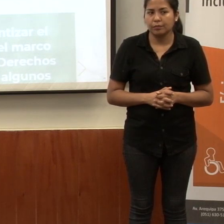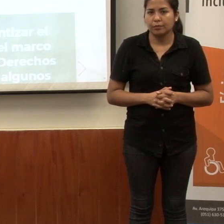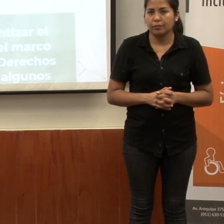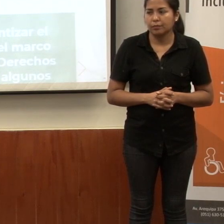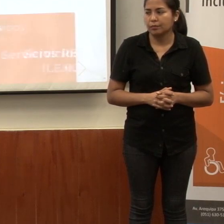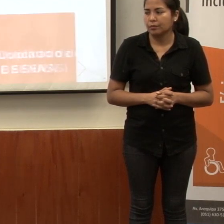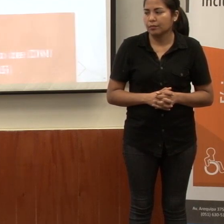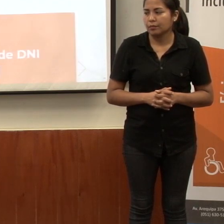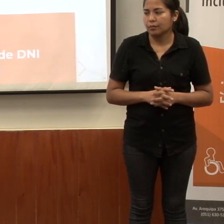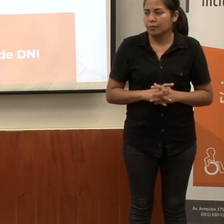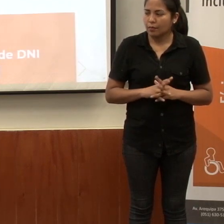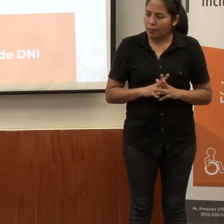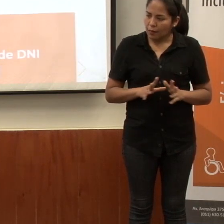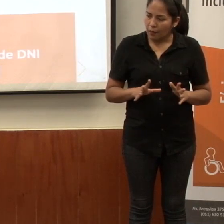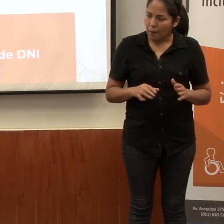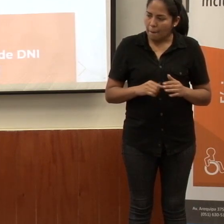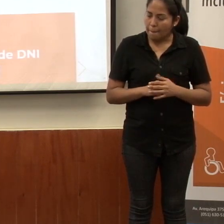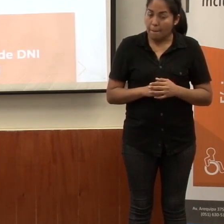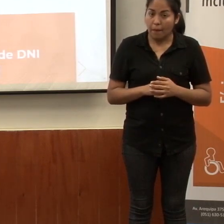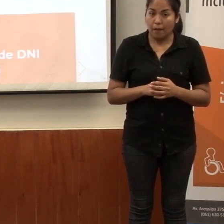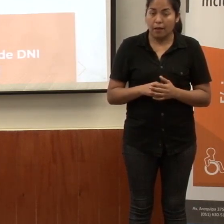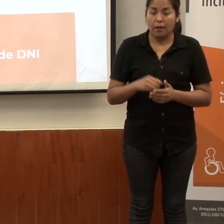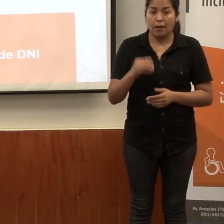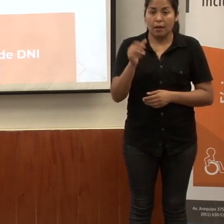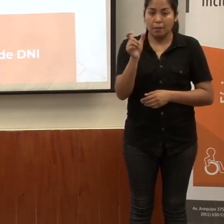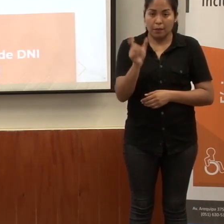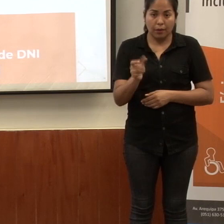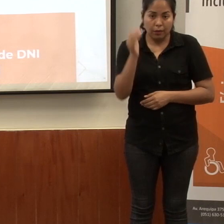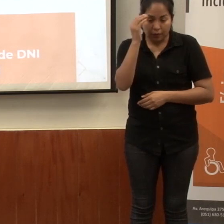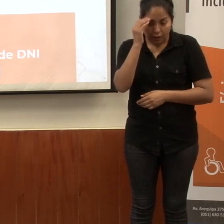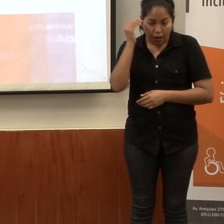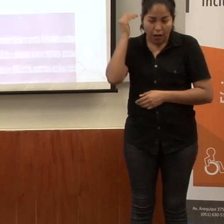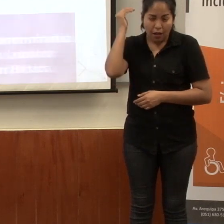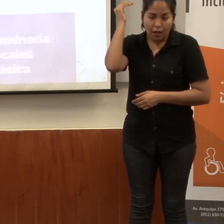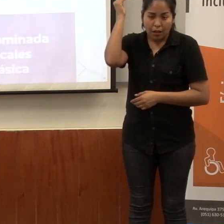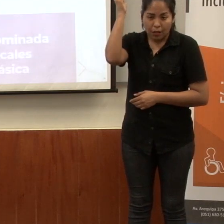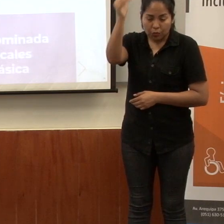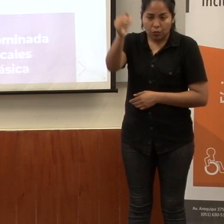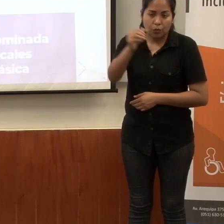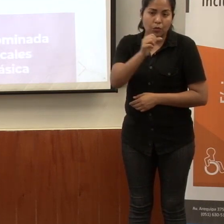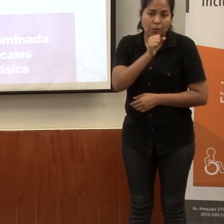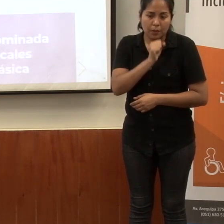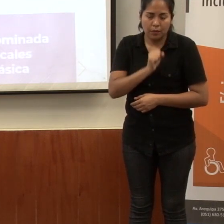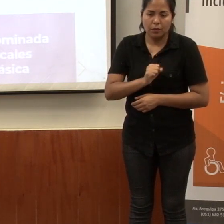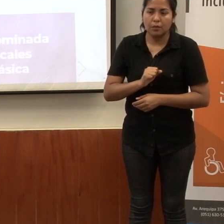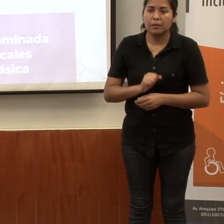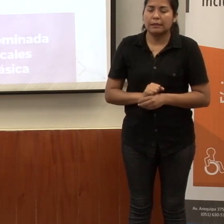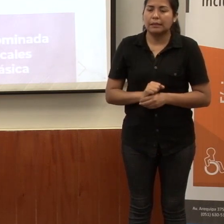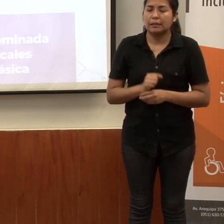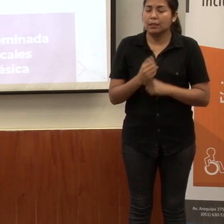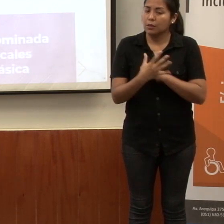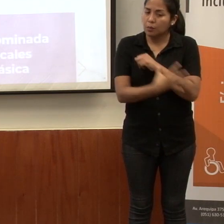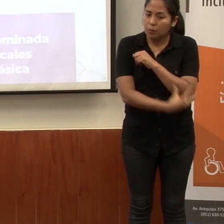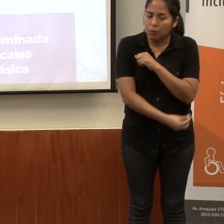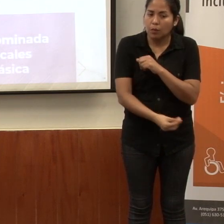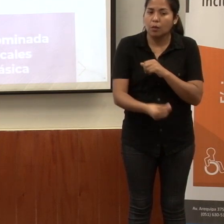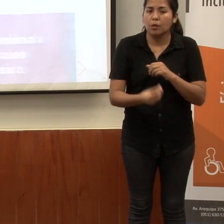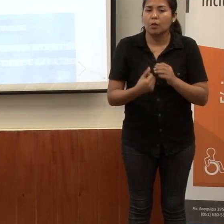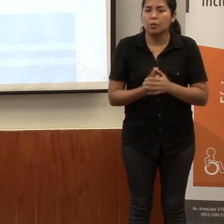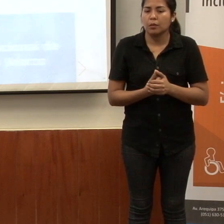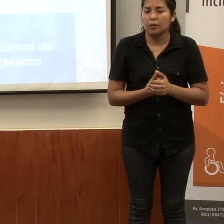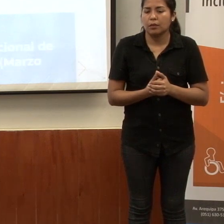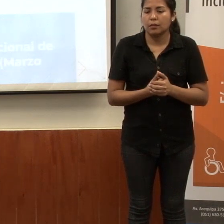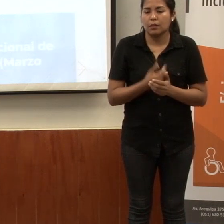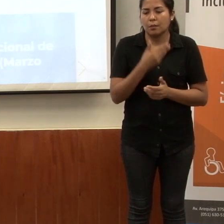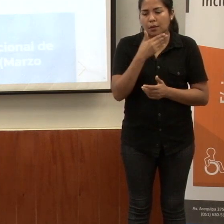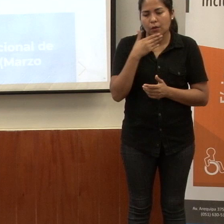Comienzo por la última. El adulto mayor, creo que si es pobre o extremadamente pobre, lo que le conviene